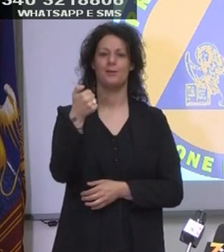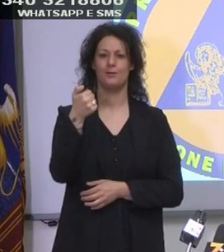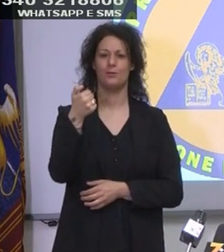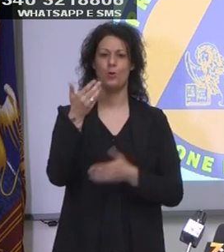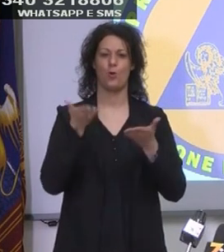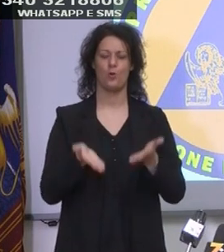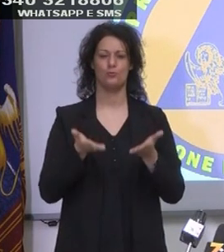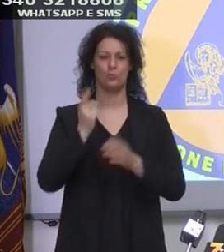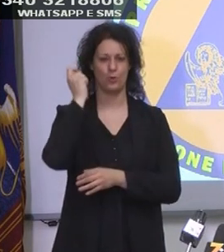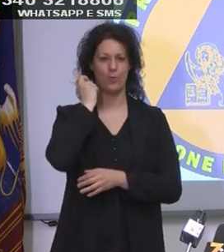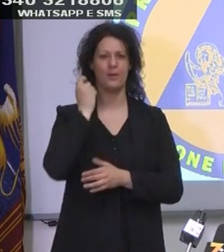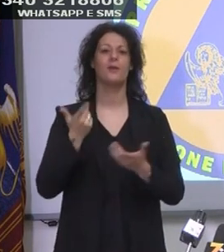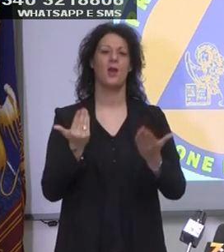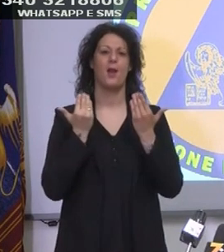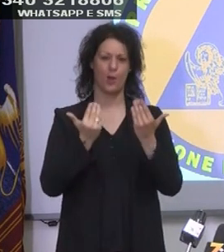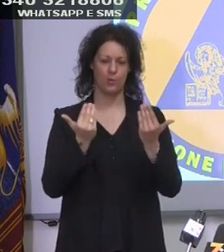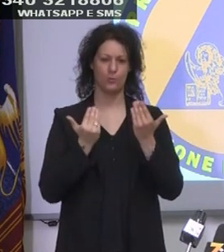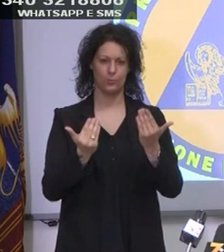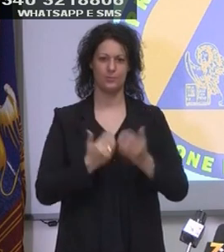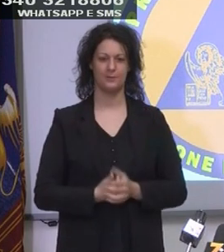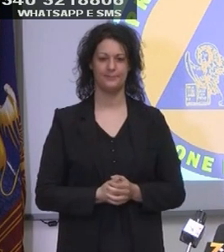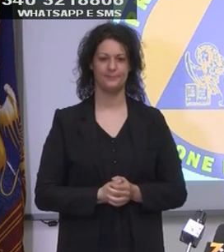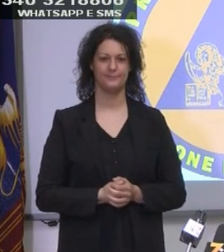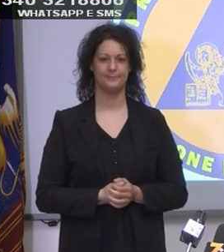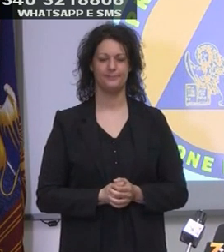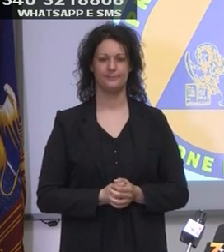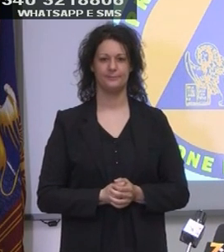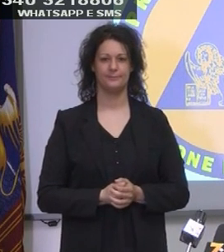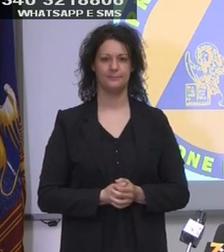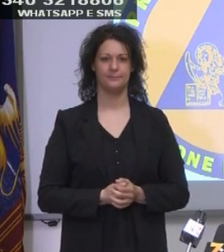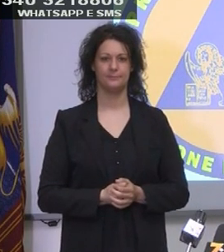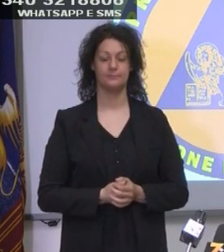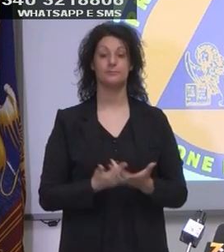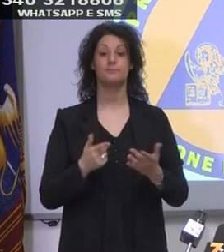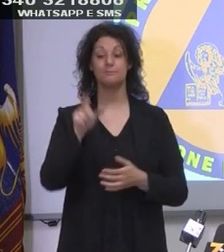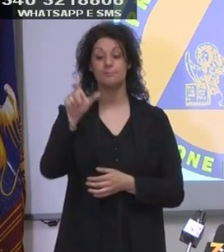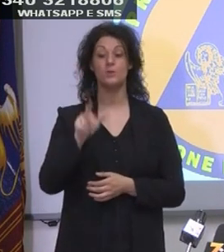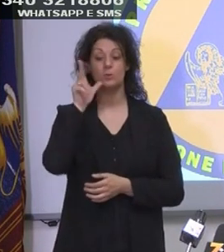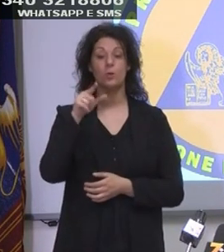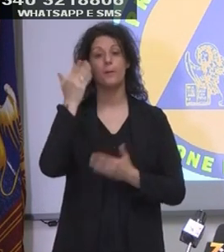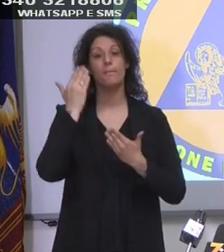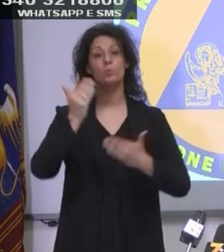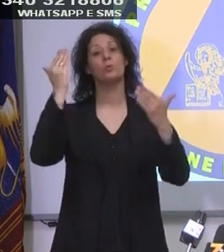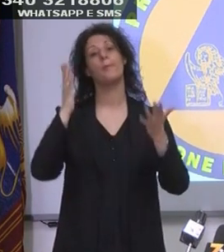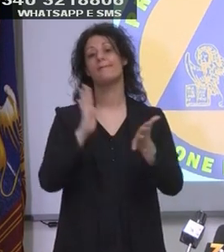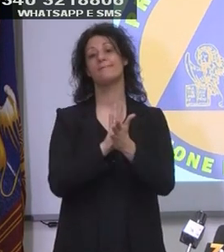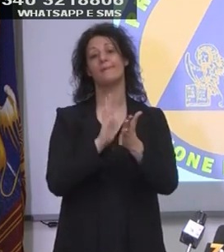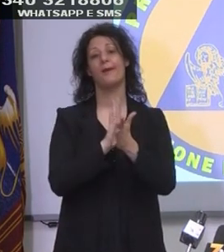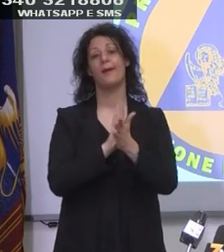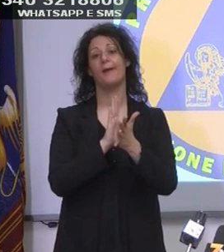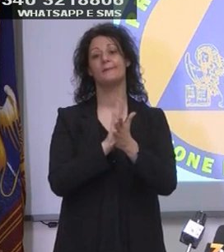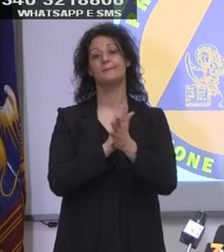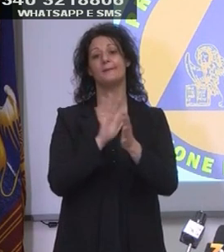che fa 100 anni, quindi le facciamo gli auguri. Dice che non purtroppo non può festeggiare come vorrebbe lei il compleanno,